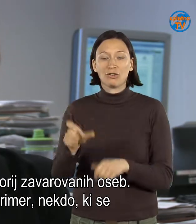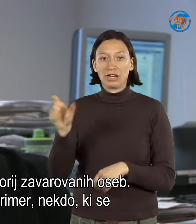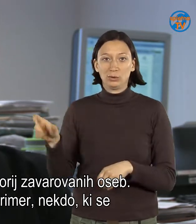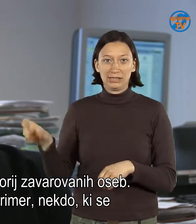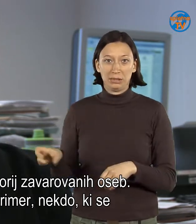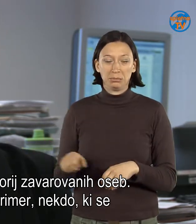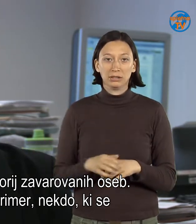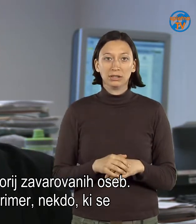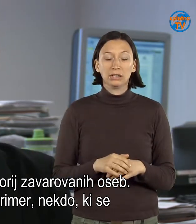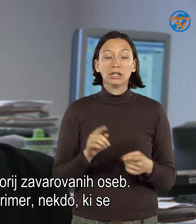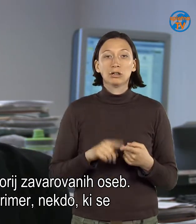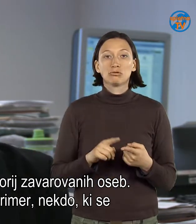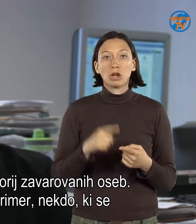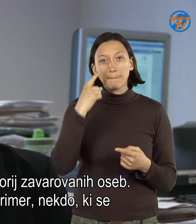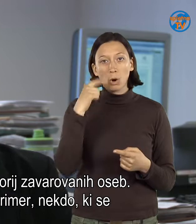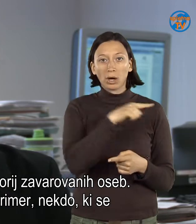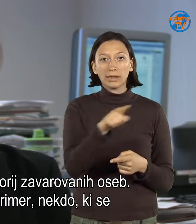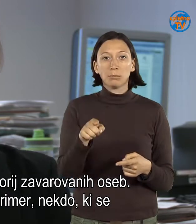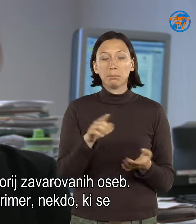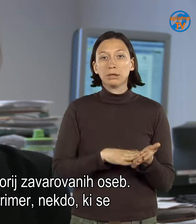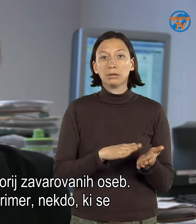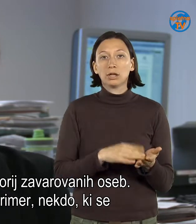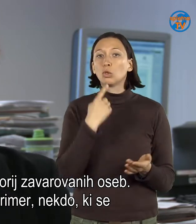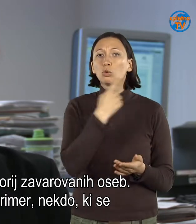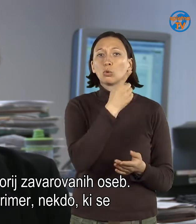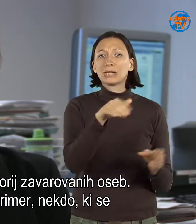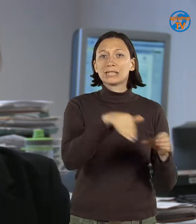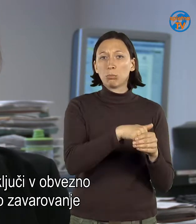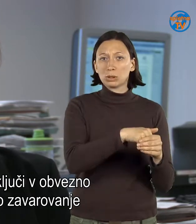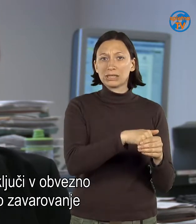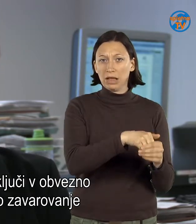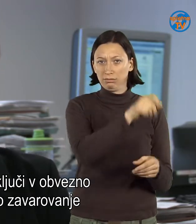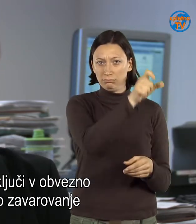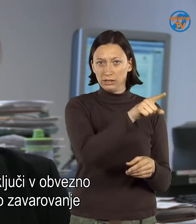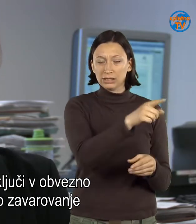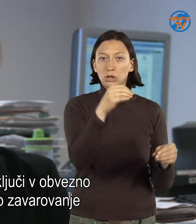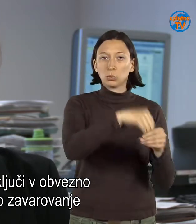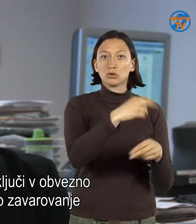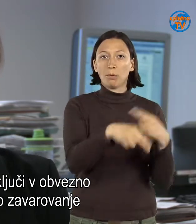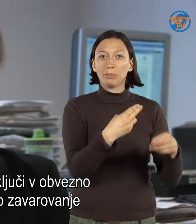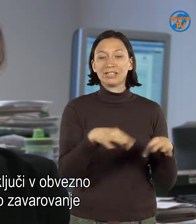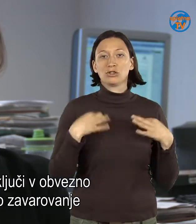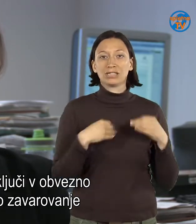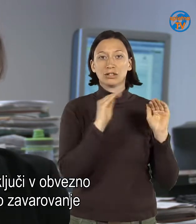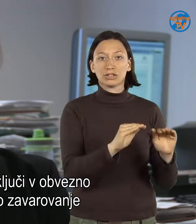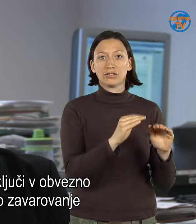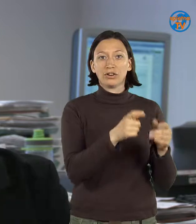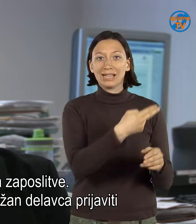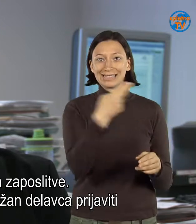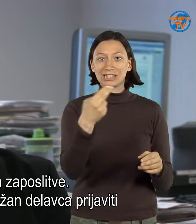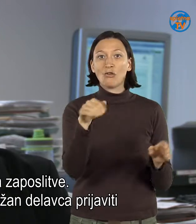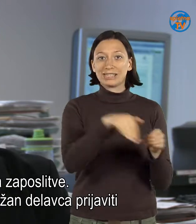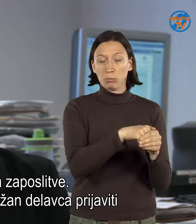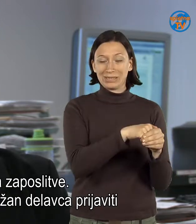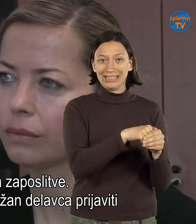oseb. Če pogledamo primeroma, nekdo, ki se zaposli, se vključi v obvezno zdravstveno zavarovanje iz